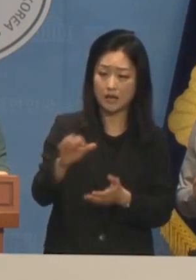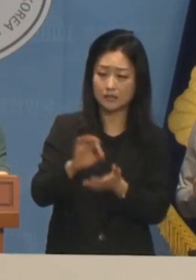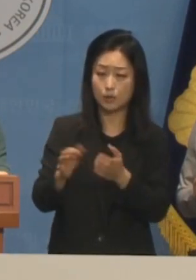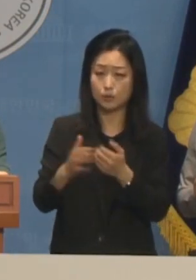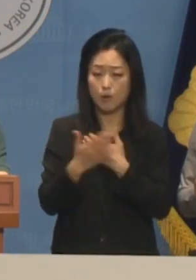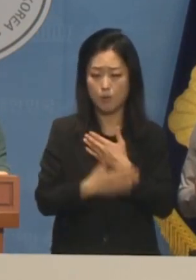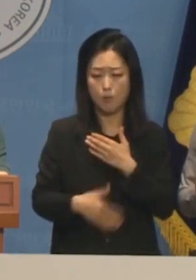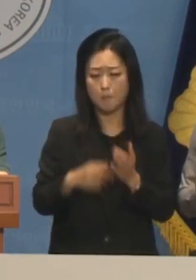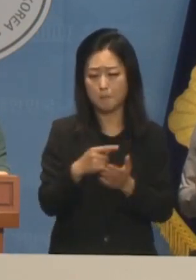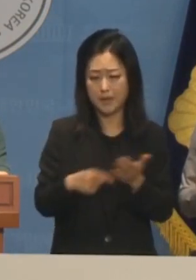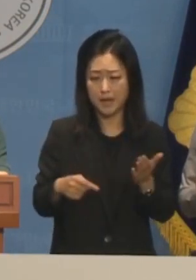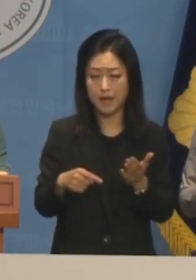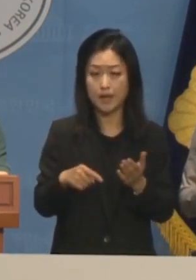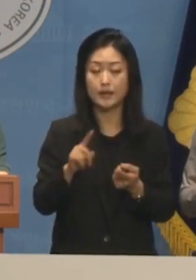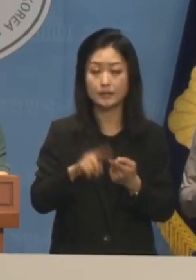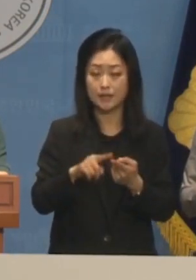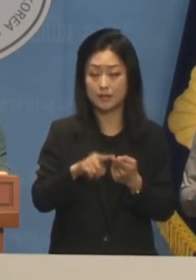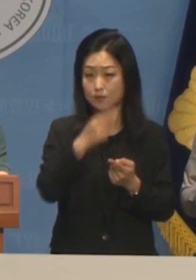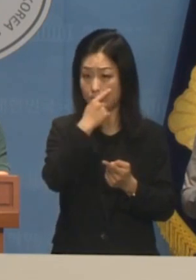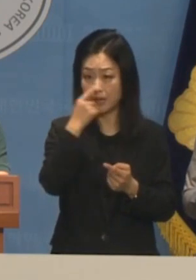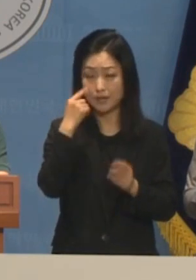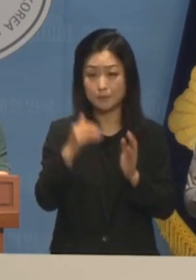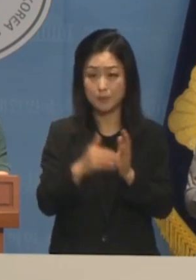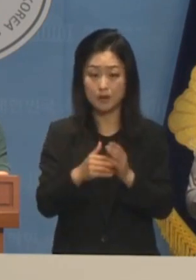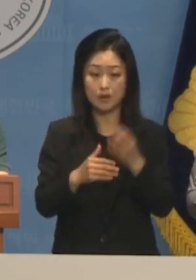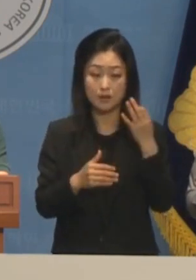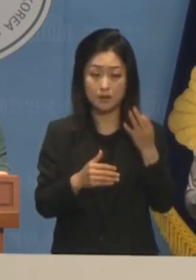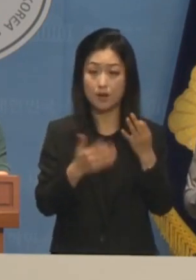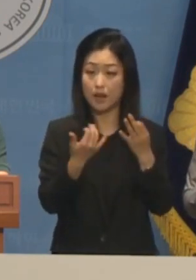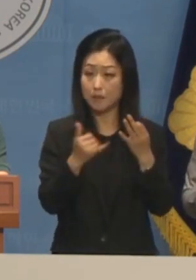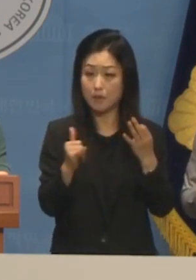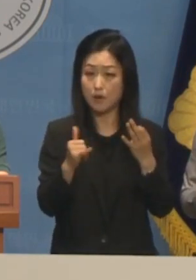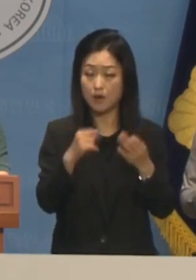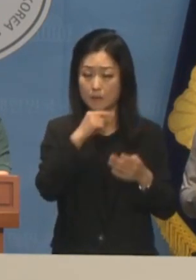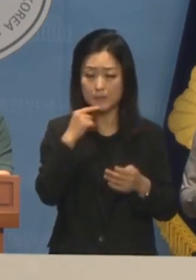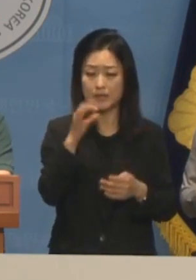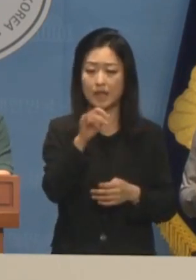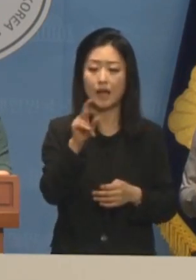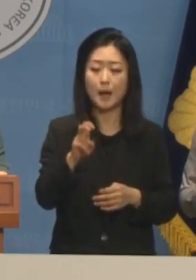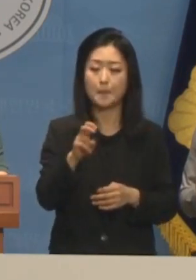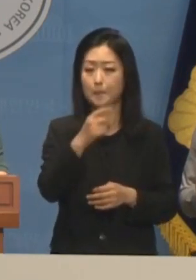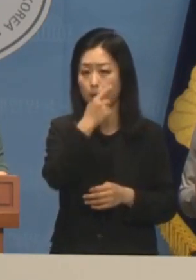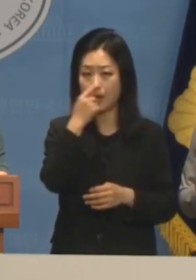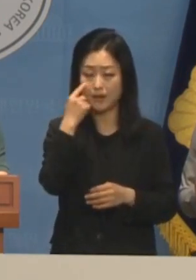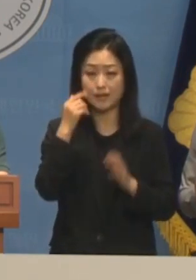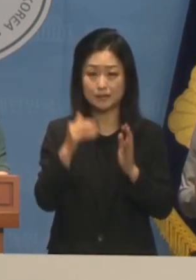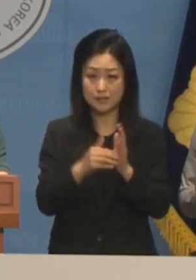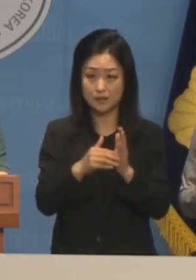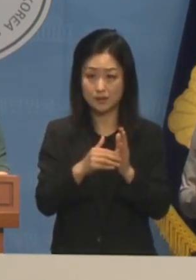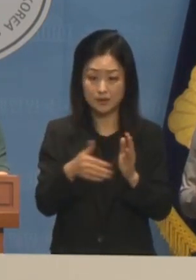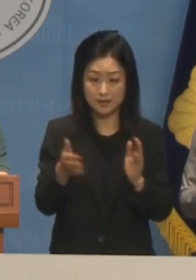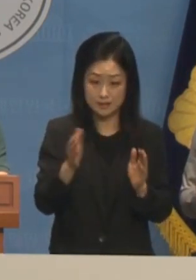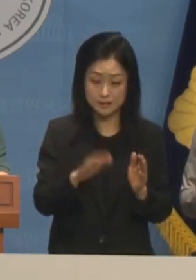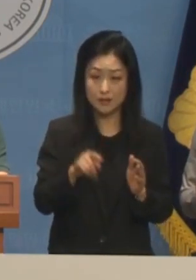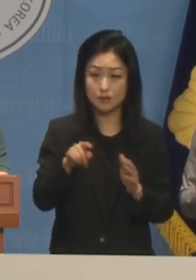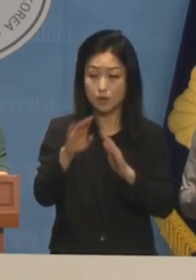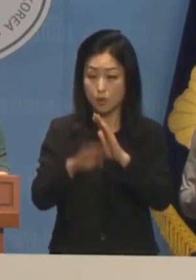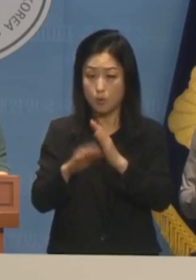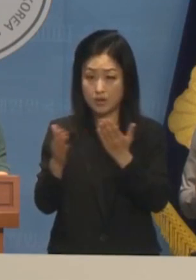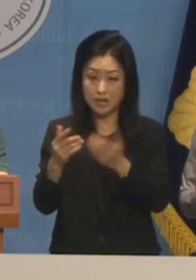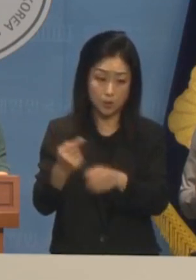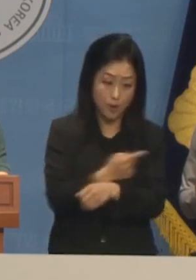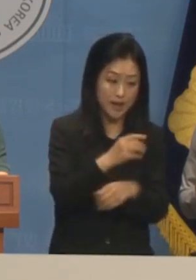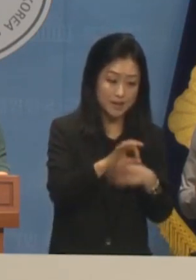하는 정규직을 조사한 결과 14명의 혈액암 환자가 확인되었으나 여기에 공무직은 조사에 포함되지 않았습니다.